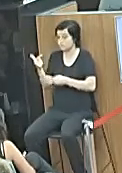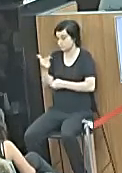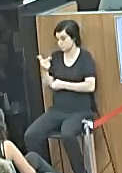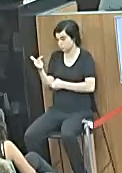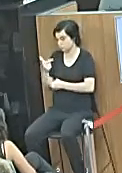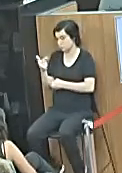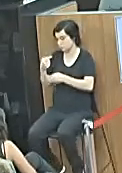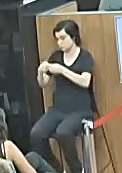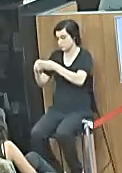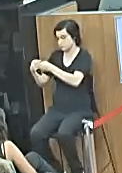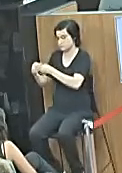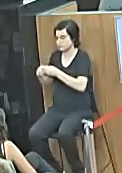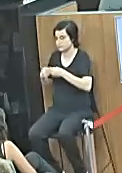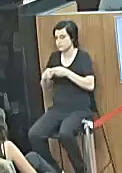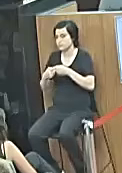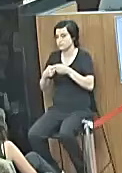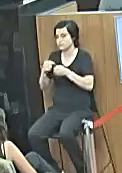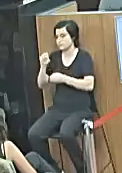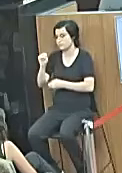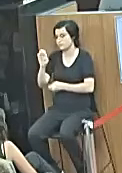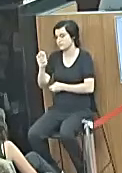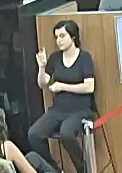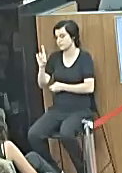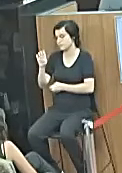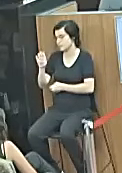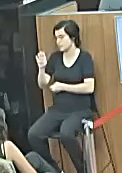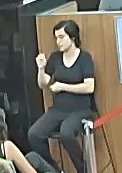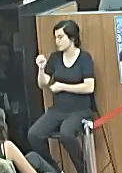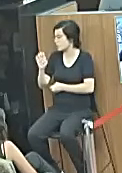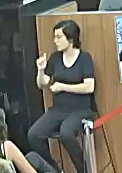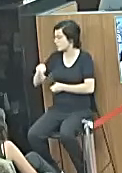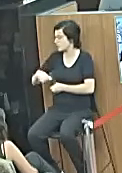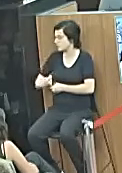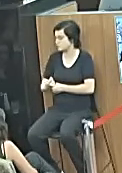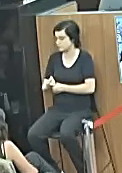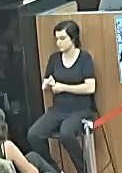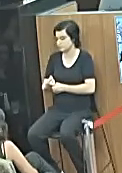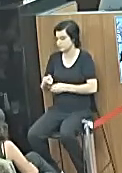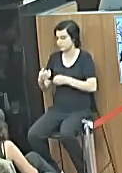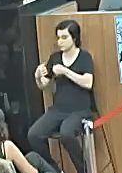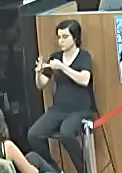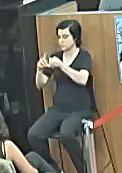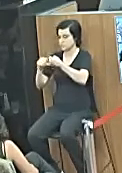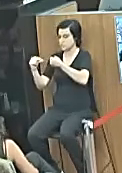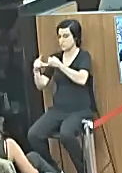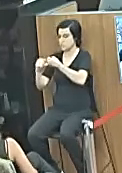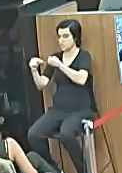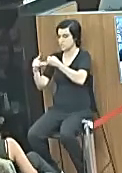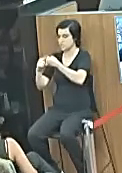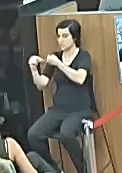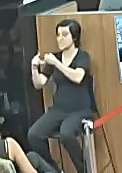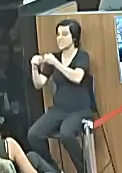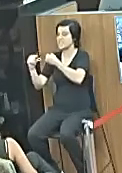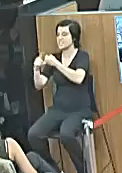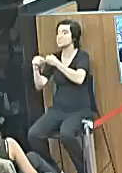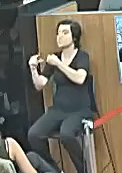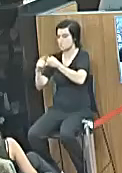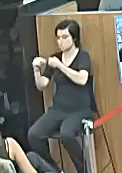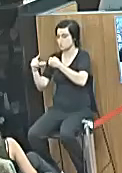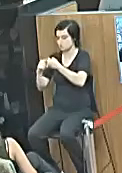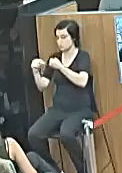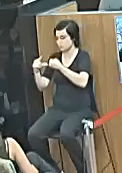da sedese e dos creas regionais dados do estado visando a ponte se a